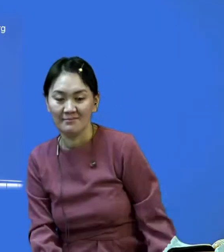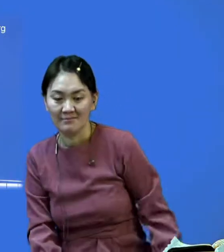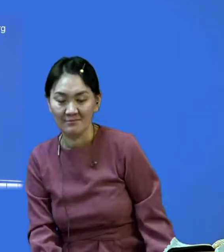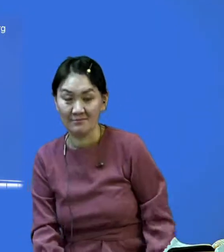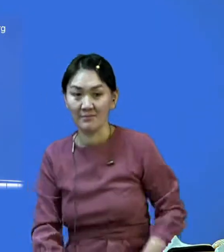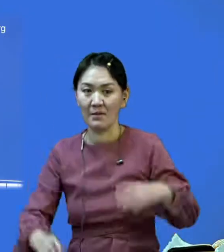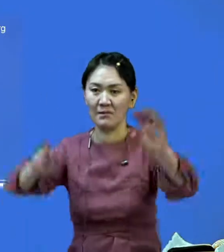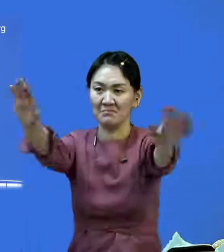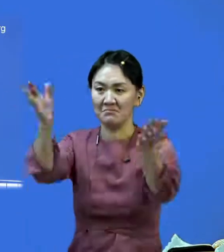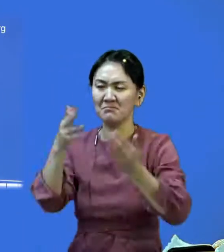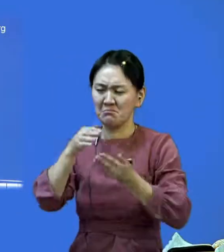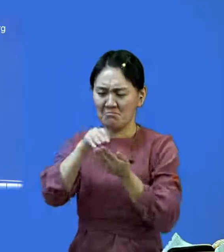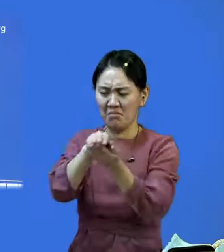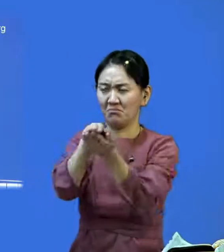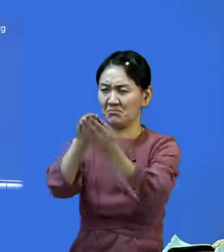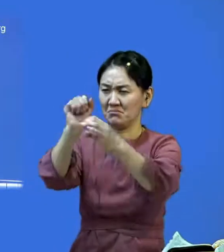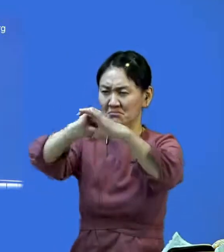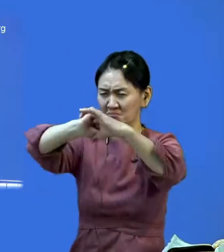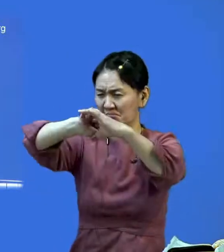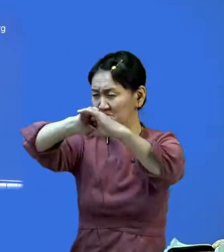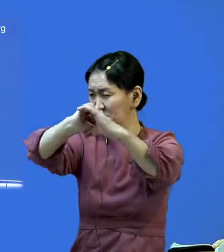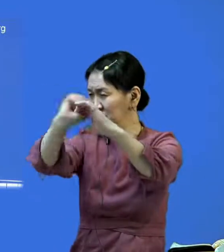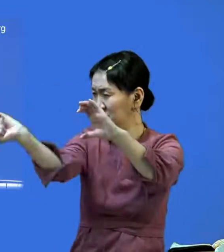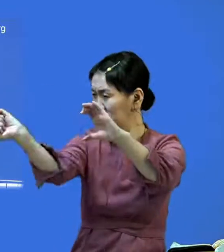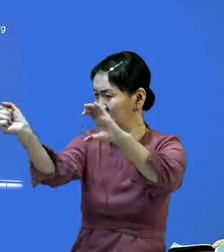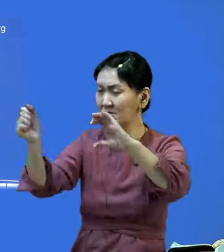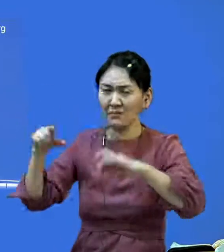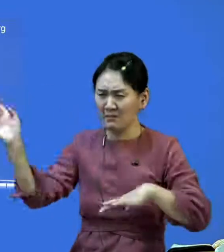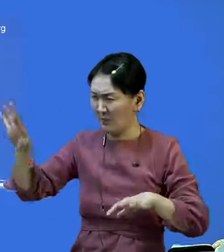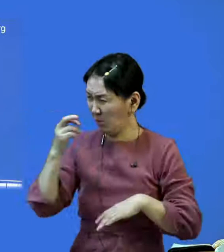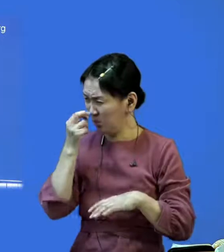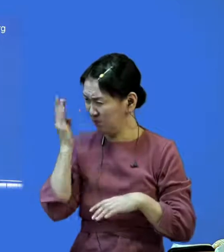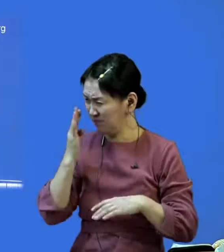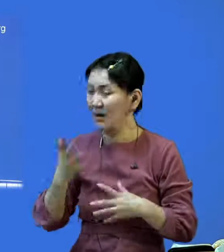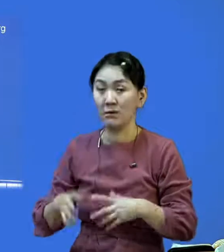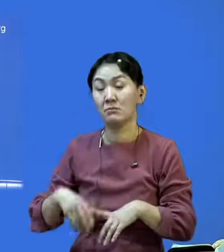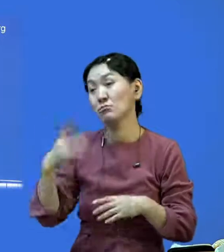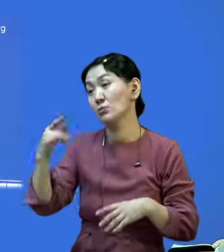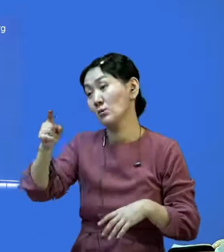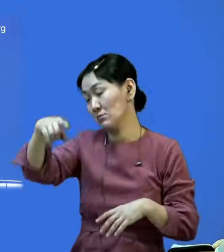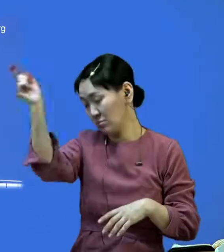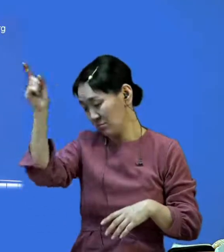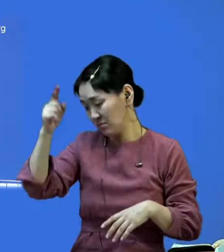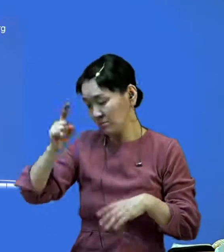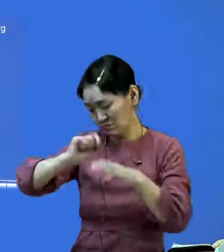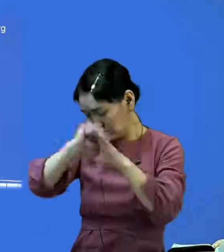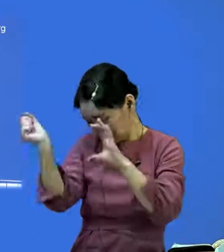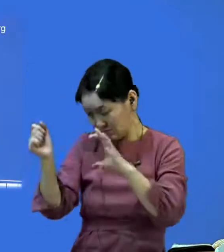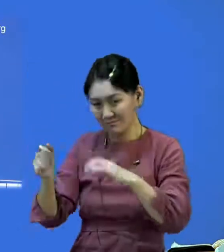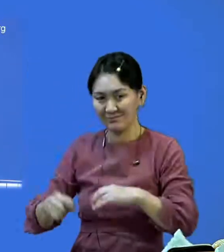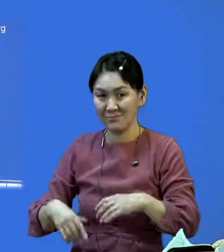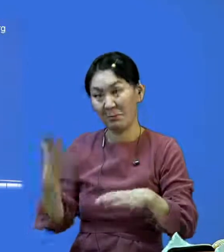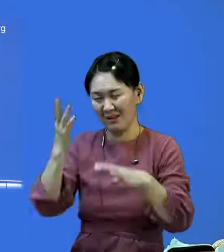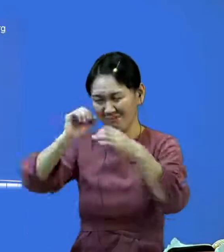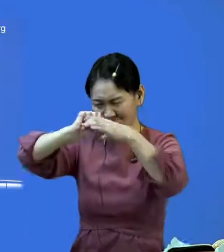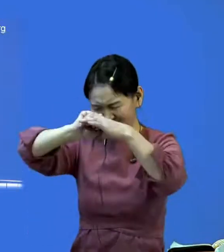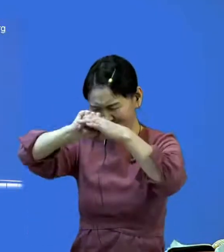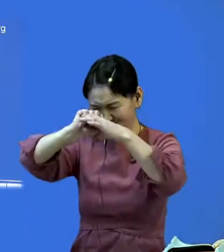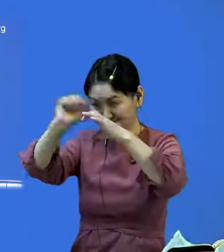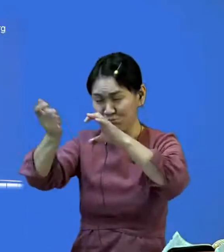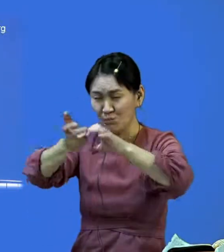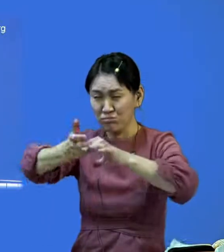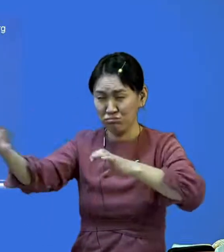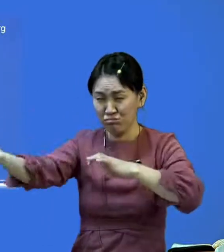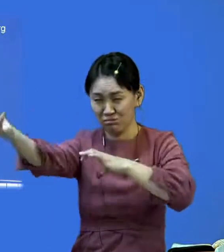булшны хаалгыг нээ гэсэн. Тэгсэн үнэр гарч байгаа шүү дээ гэсэн. Амаагүй нээ гэсэн. Магадгүй өмнөхийн үнэр их гарсан байж